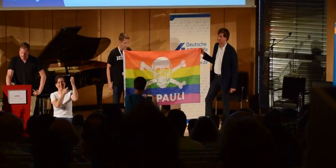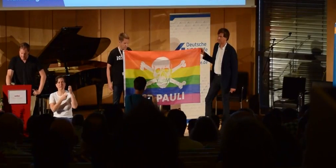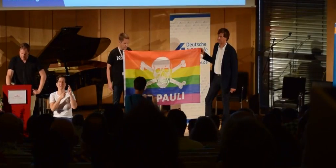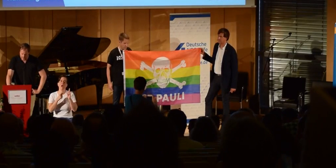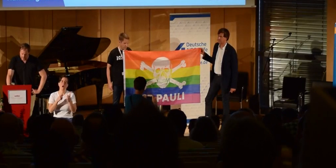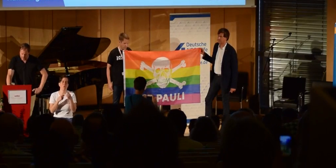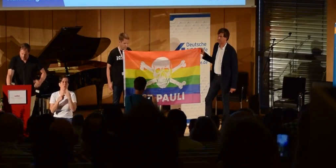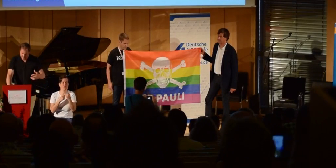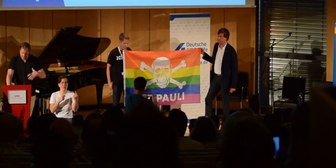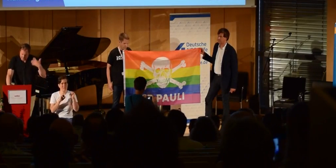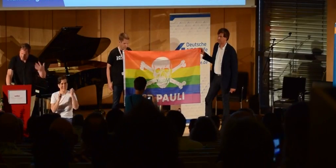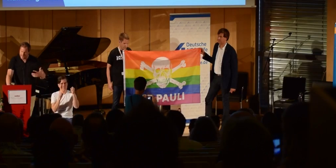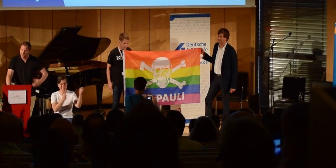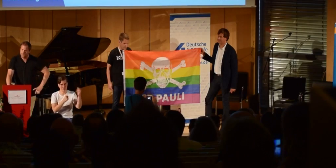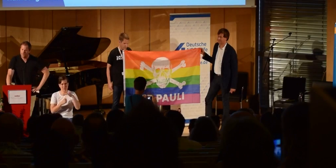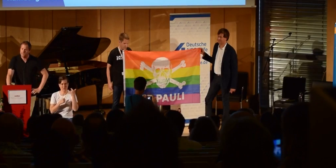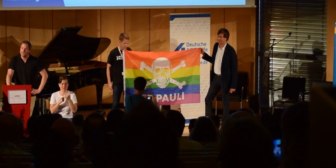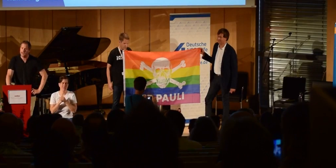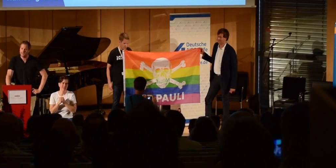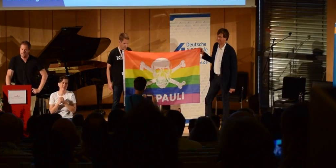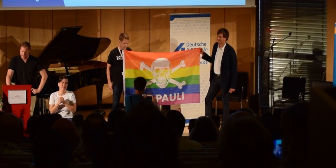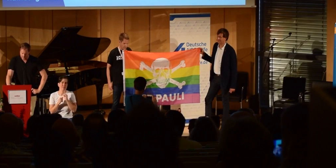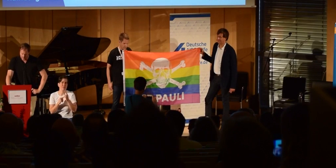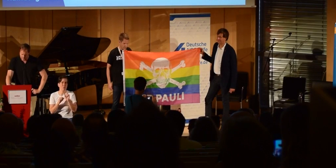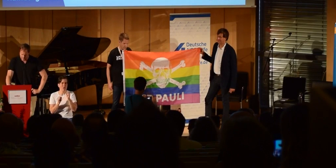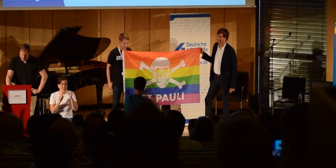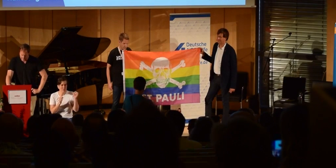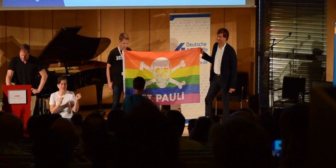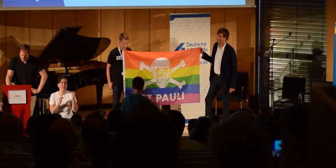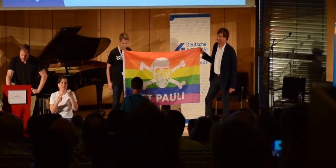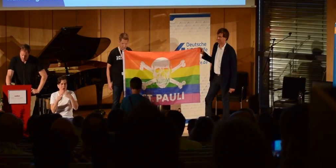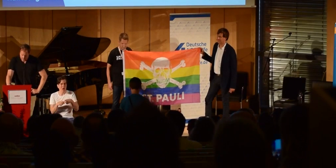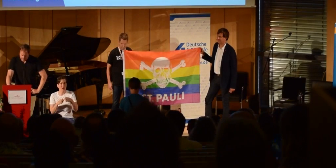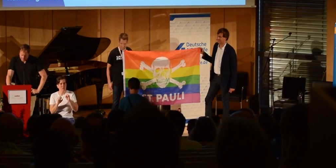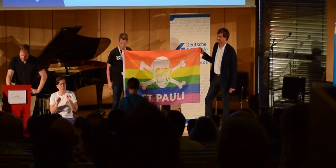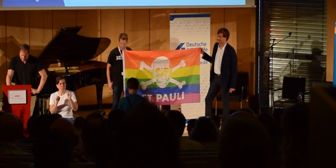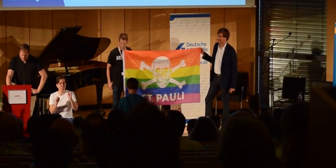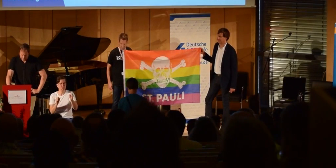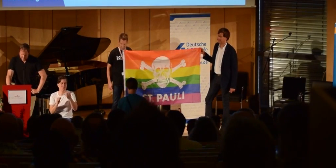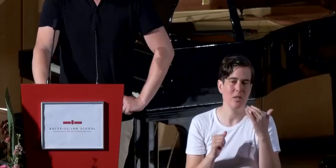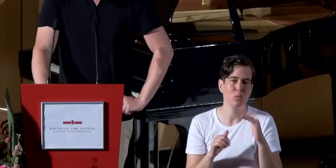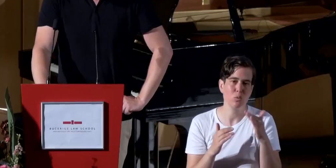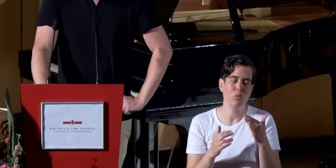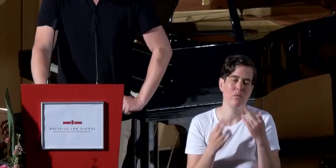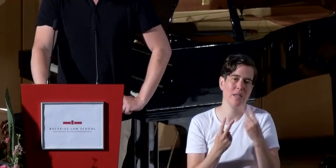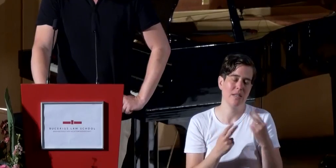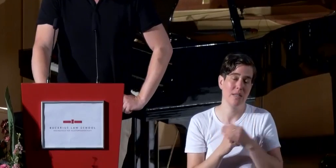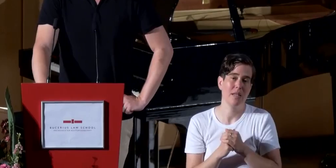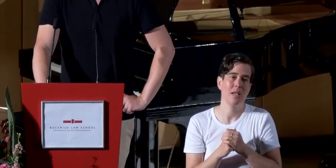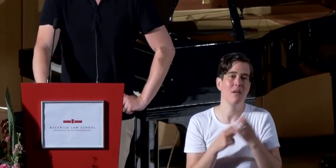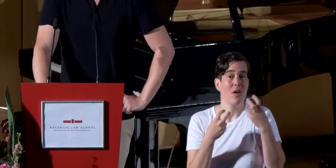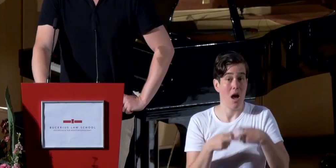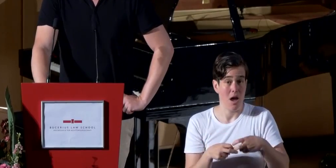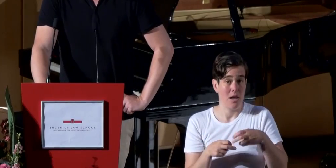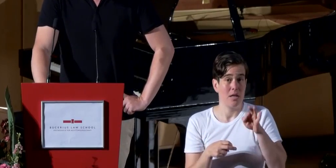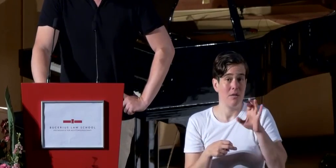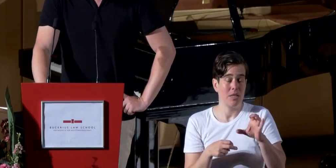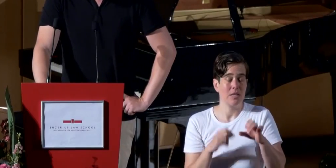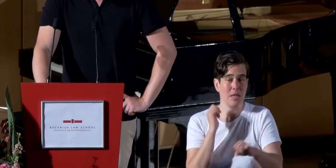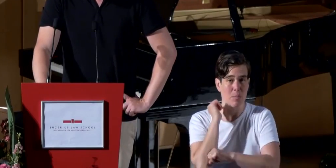durch ihren Aktionismus und durch ihre Aktivität bei uns im Verein. Und das ist auch wichtig. Der Verein ging